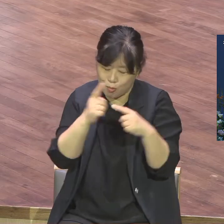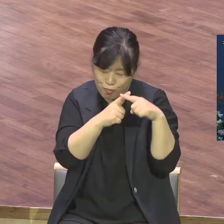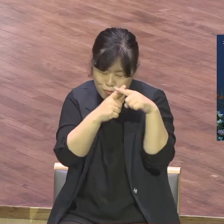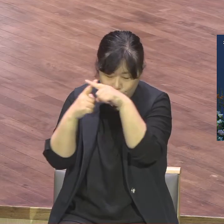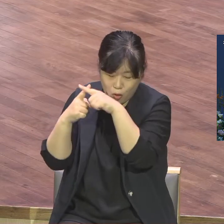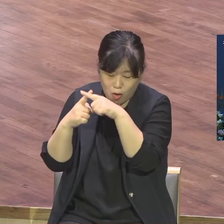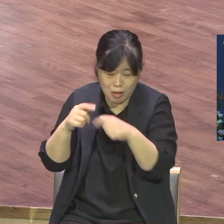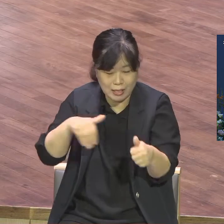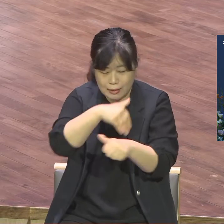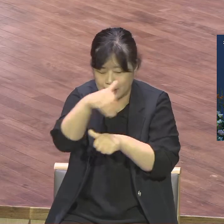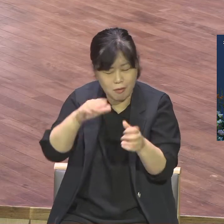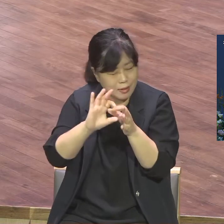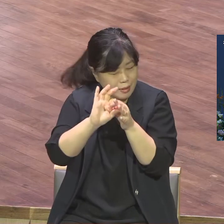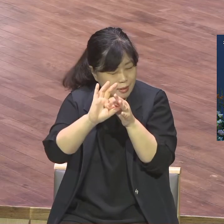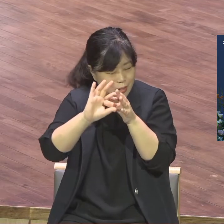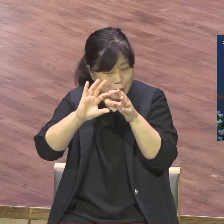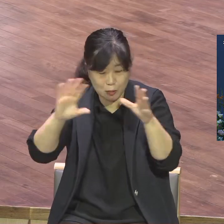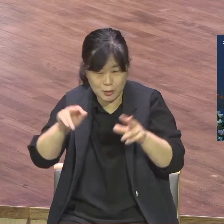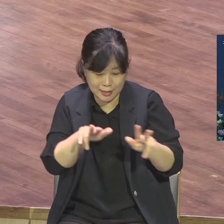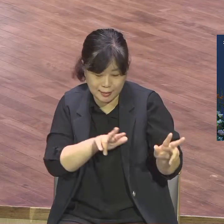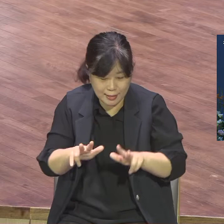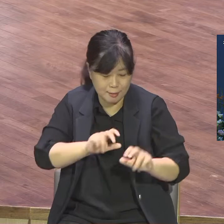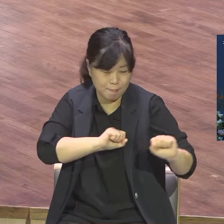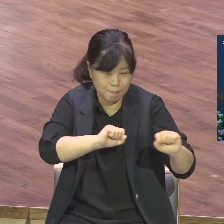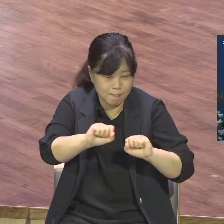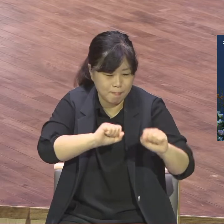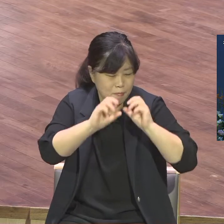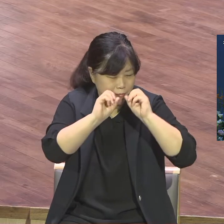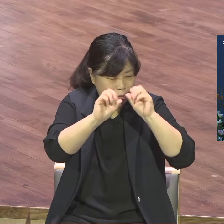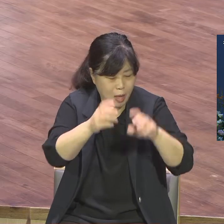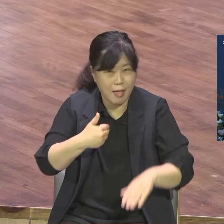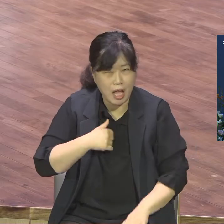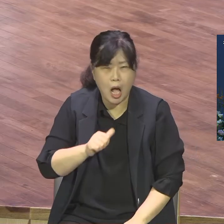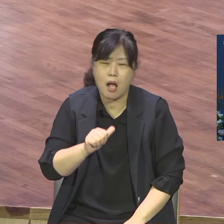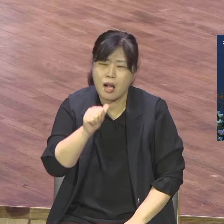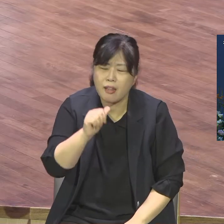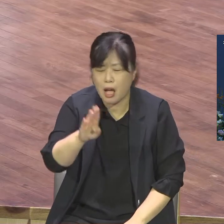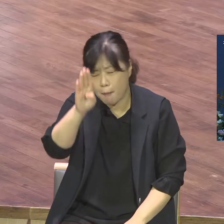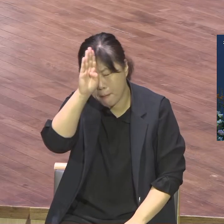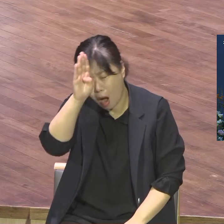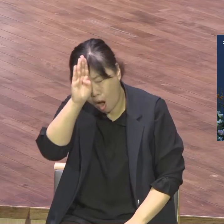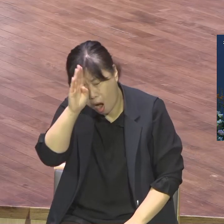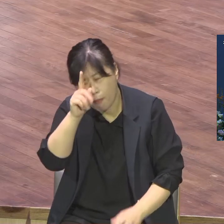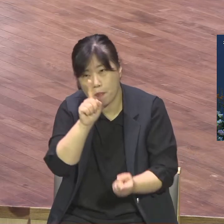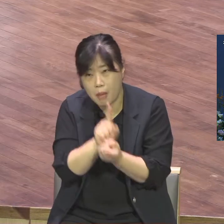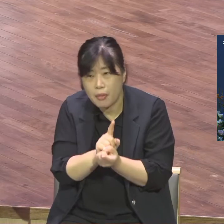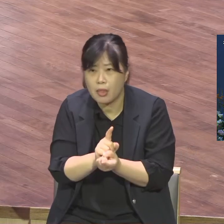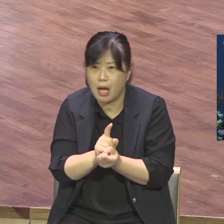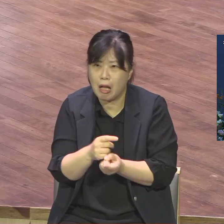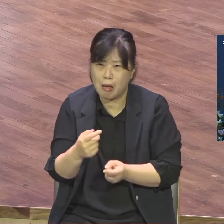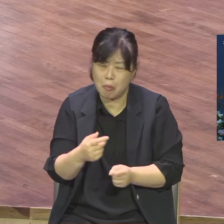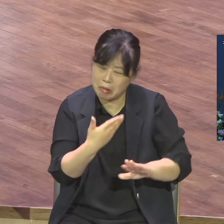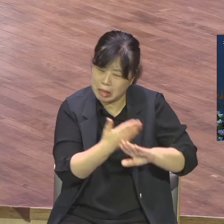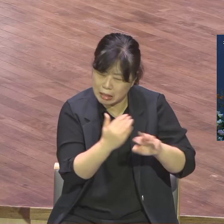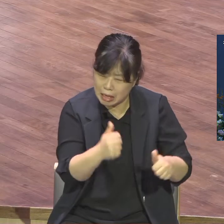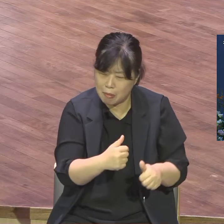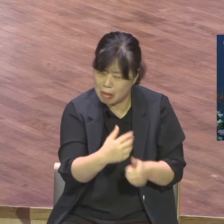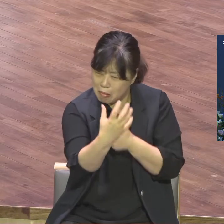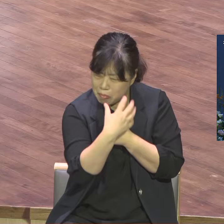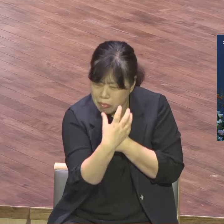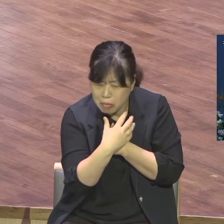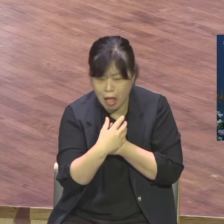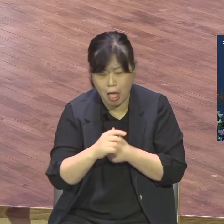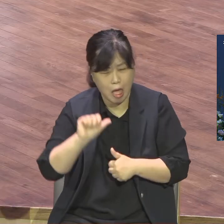믿자마자 시작해야 됩니다. 내가 병들었던 내가 가난하던 내가 실패했던 내가 사람들에게 조롱을 받는 입장에